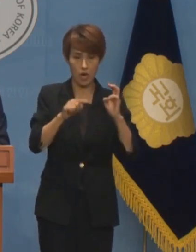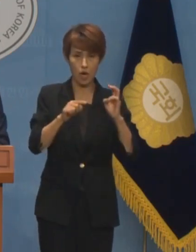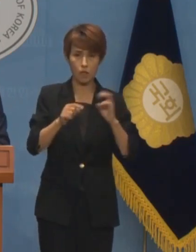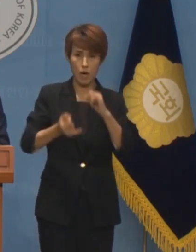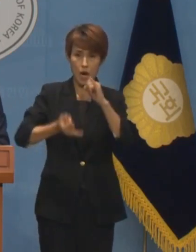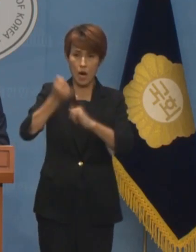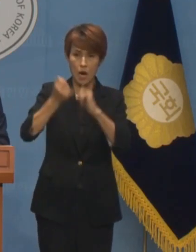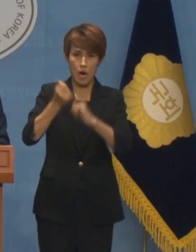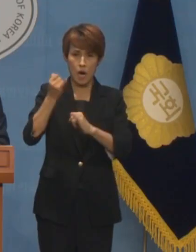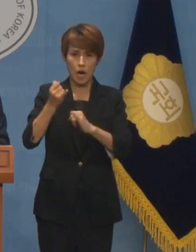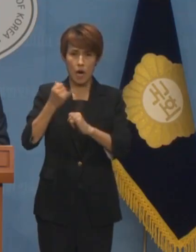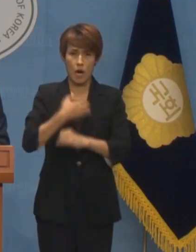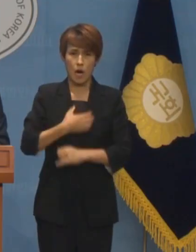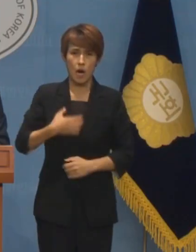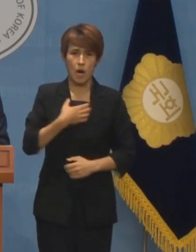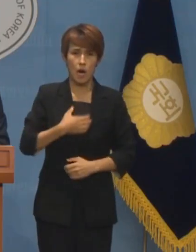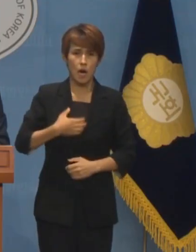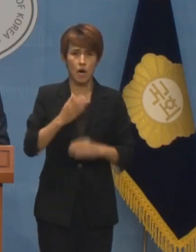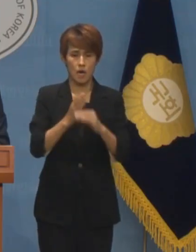상황에 놓이게 되었습니다.